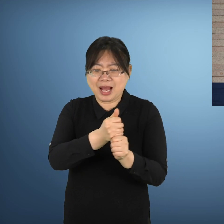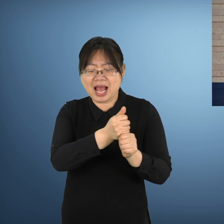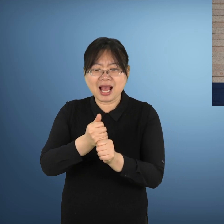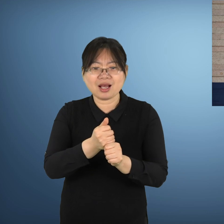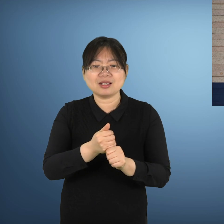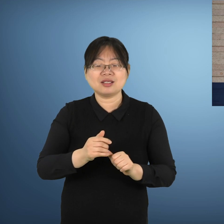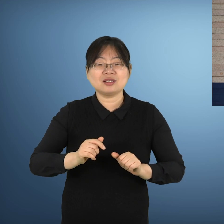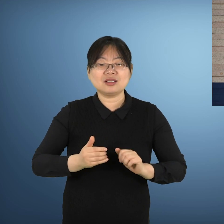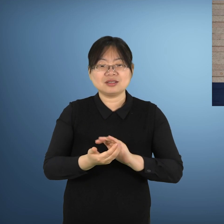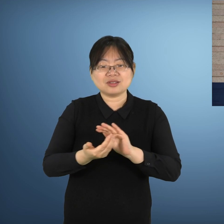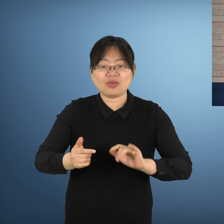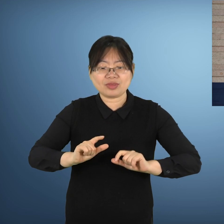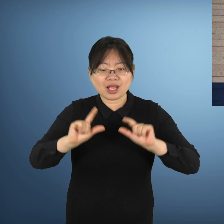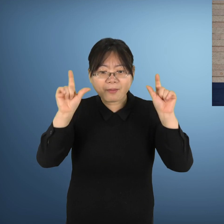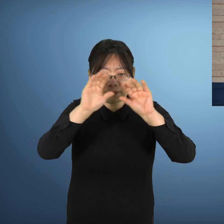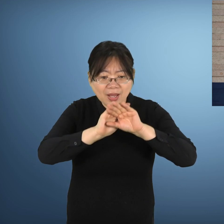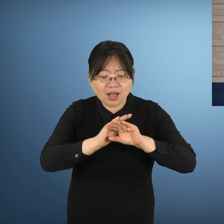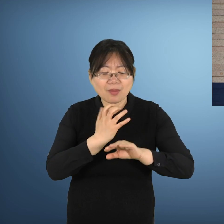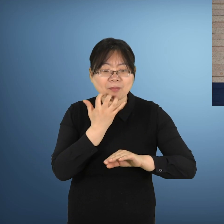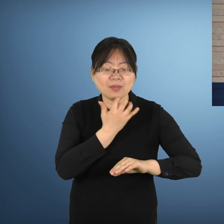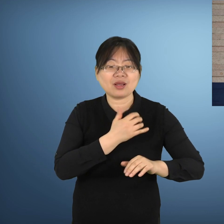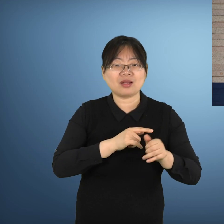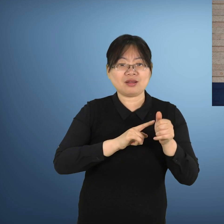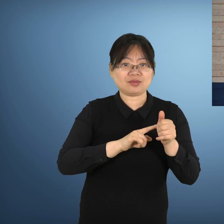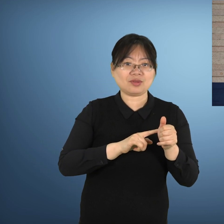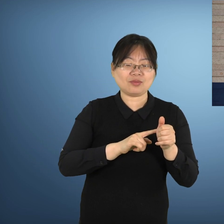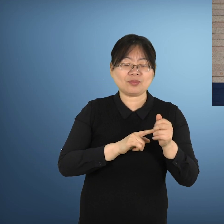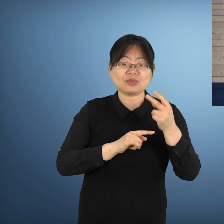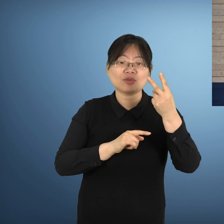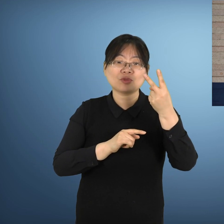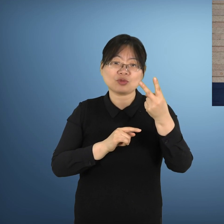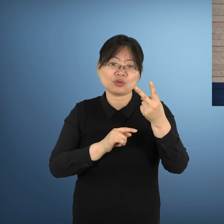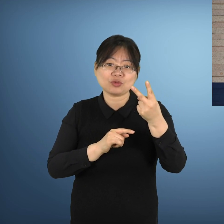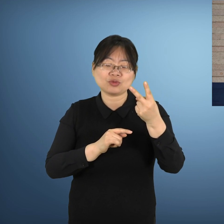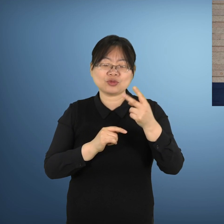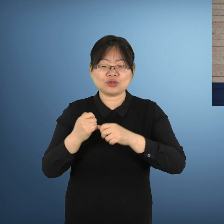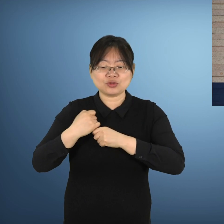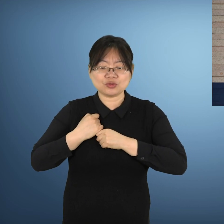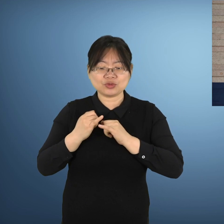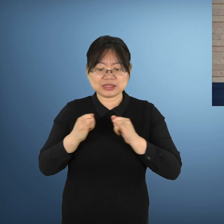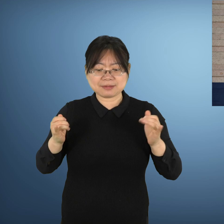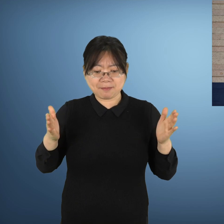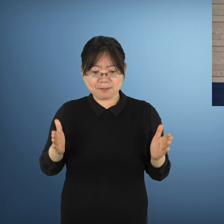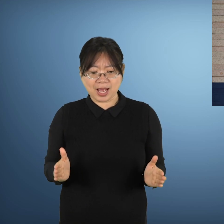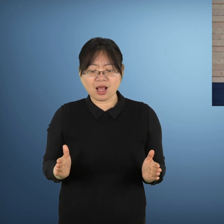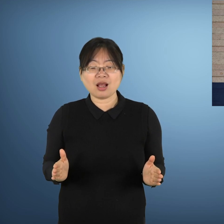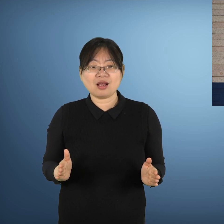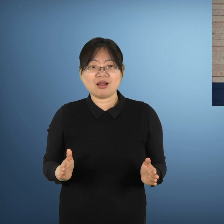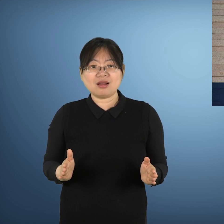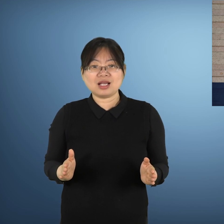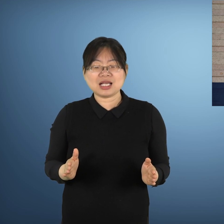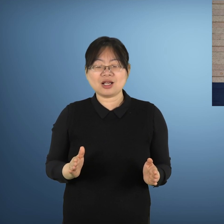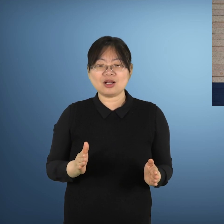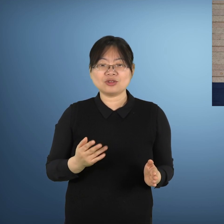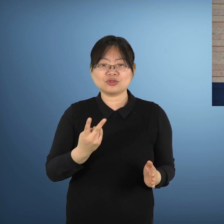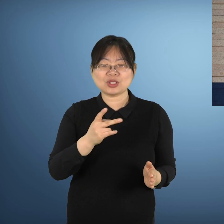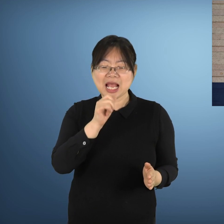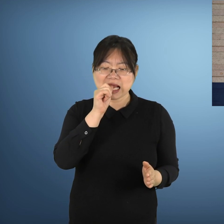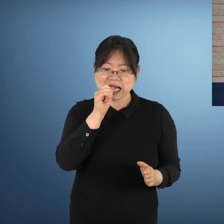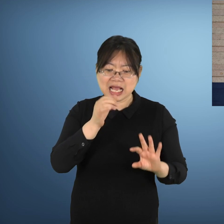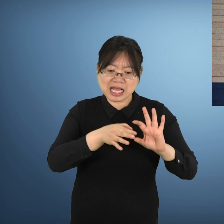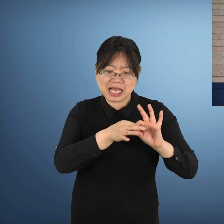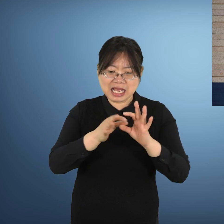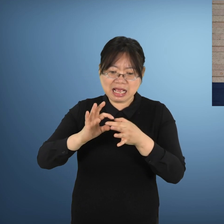그 전날 밤에 베드로가 두 구린 틈에서 두 쇠사슬에